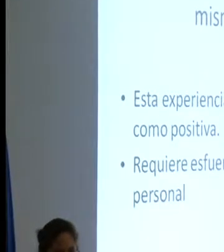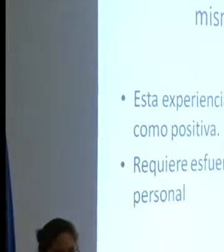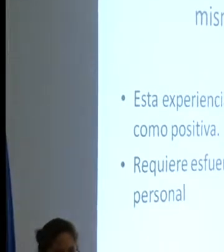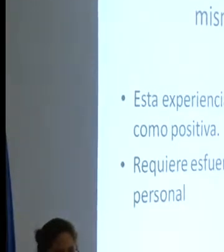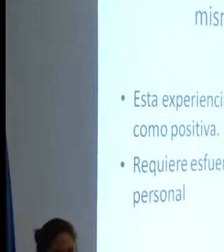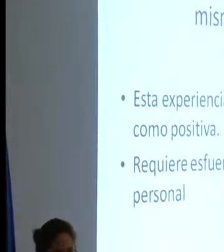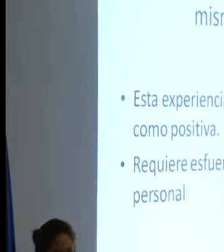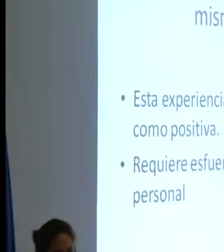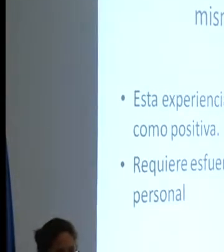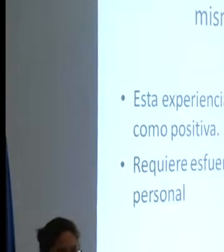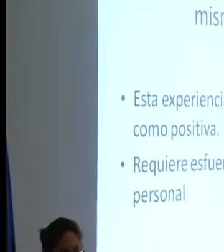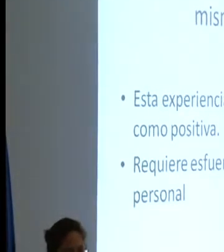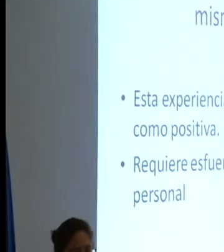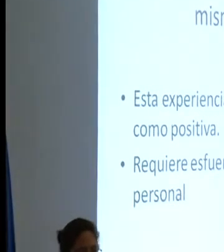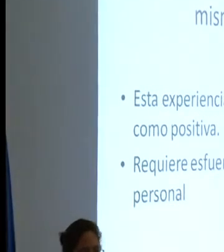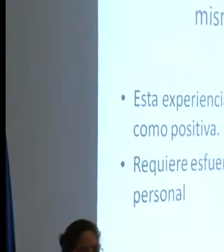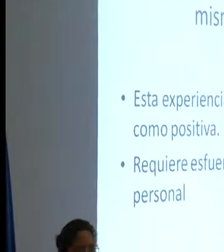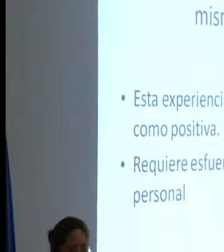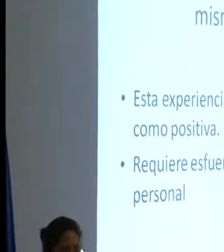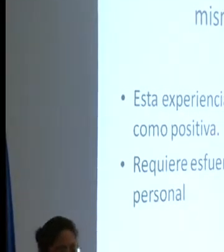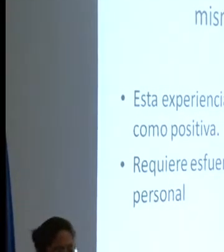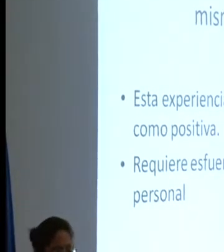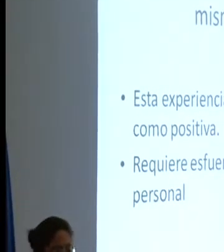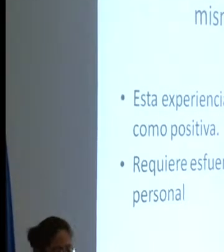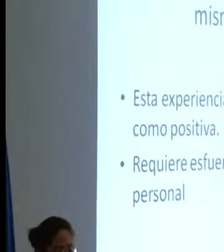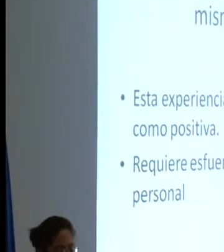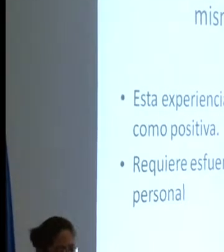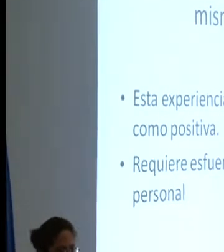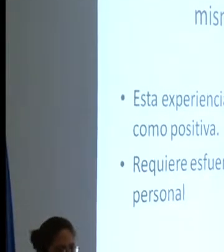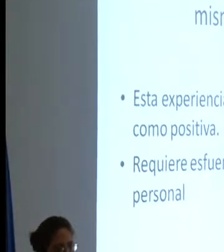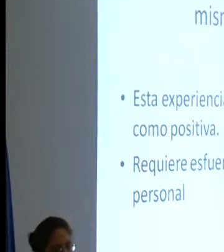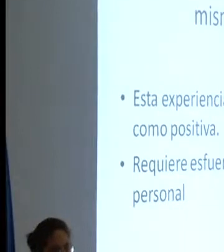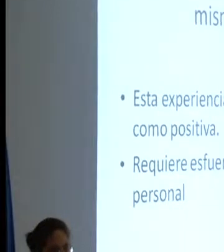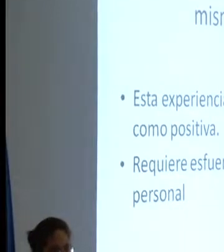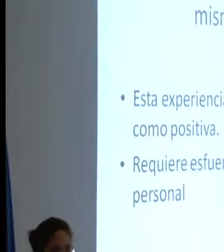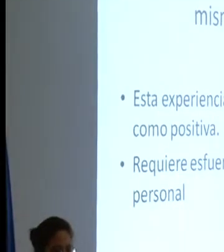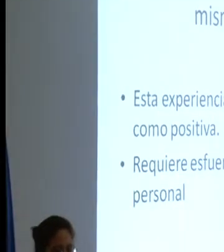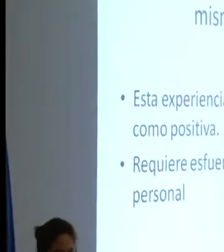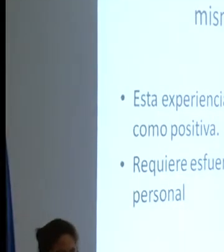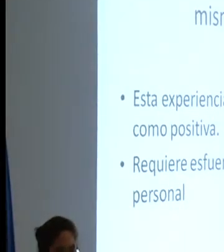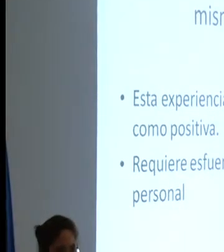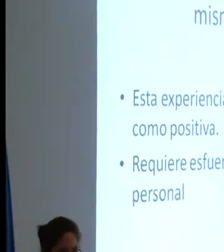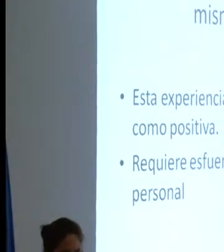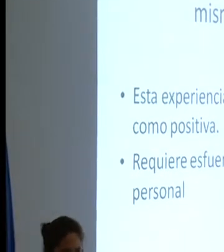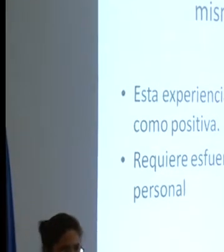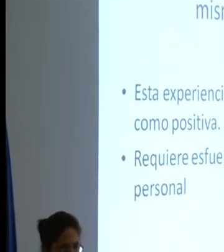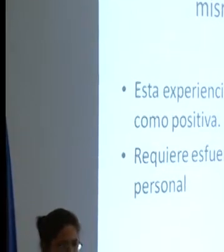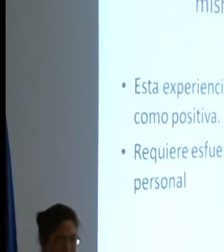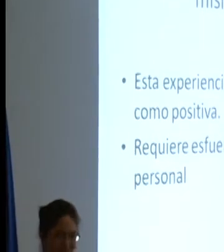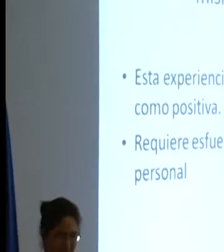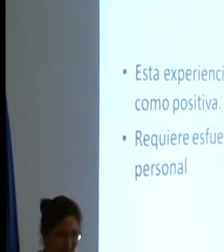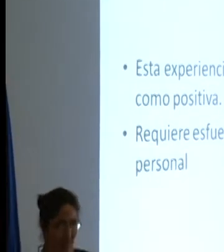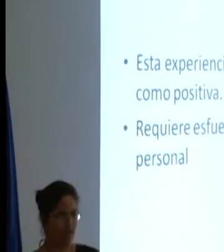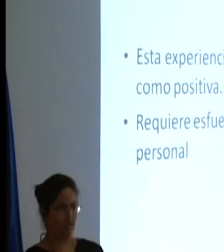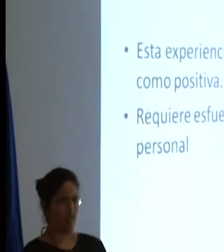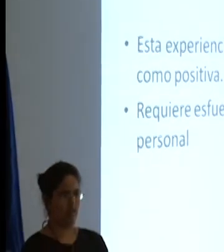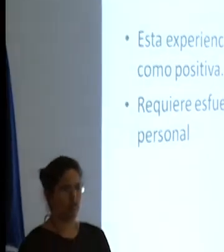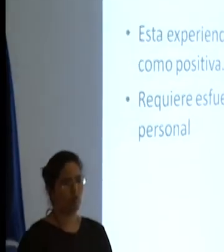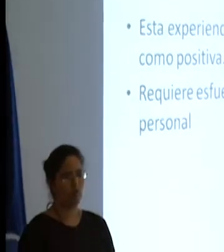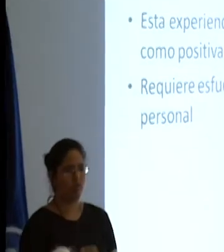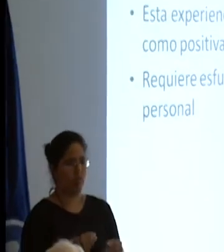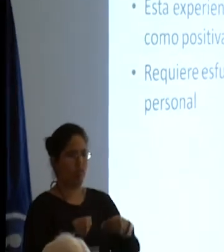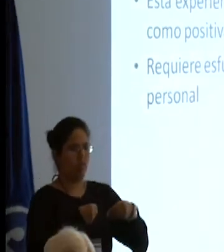y con respecto a la realidad, para tener una oportunidad de realizar lo que se debe hacer, la